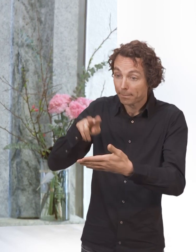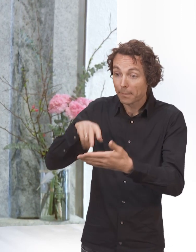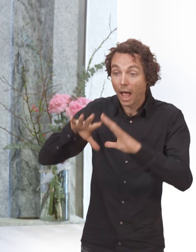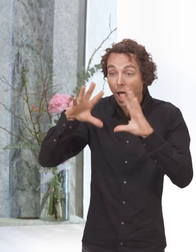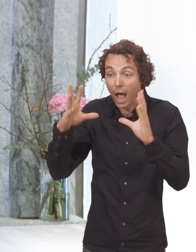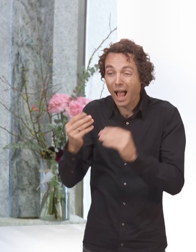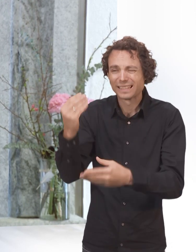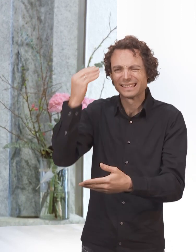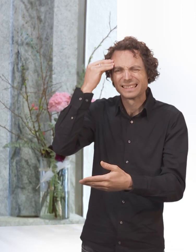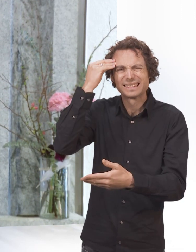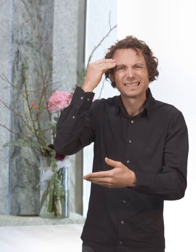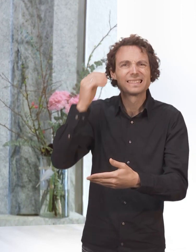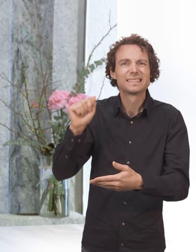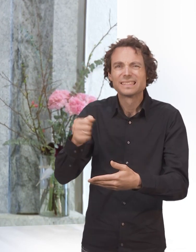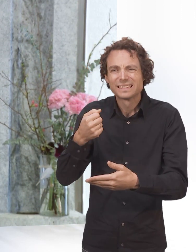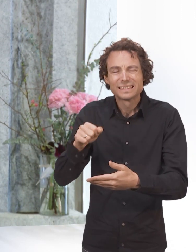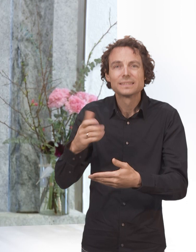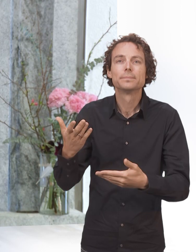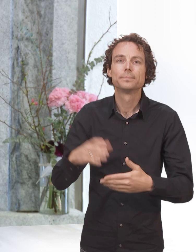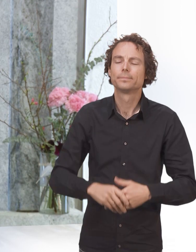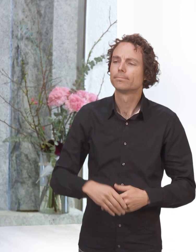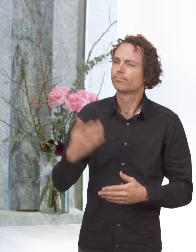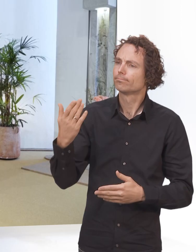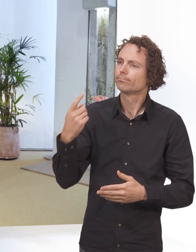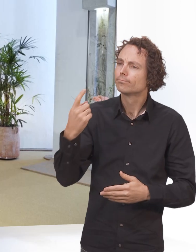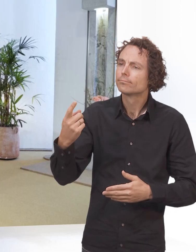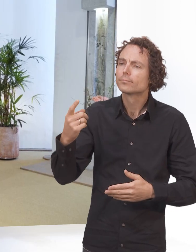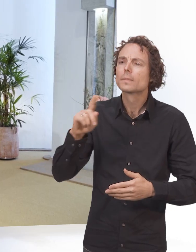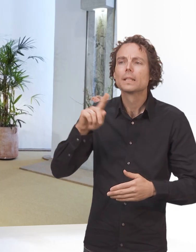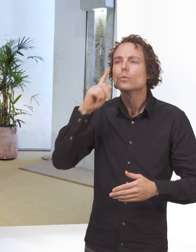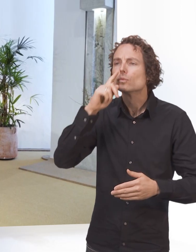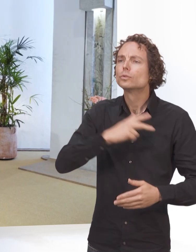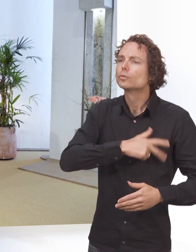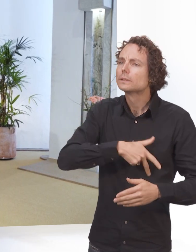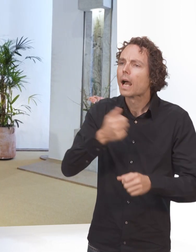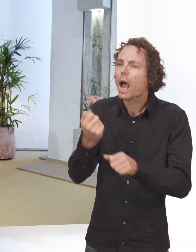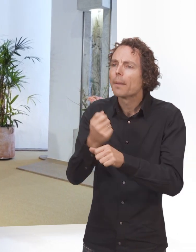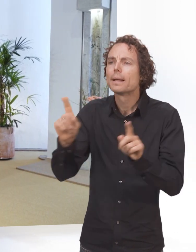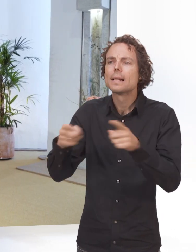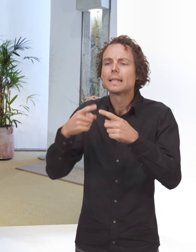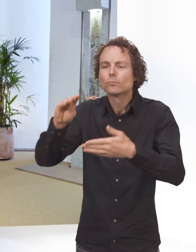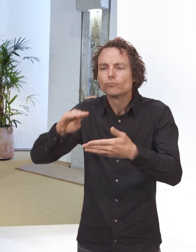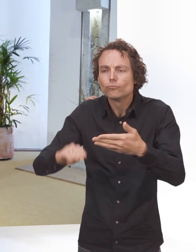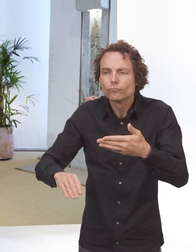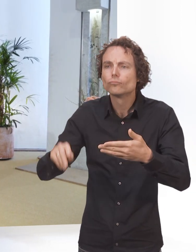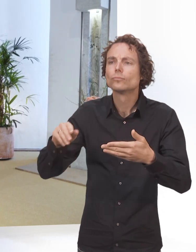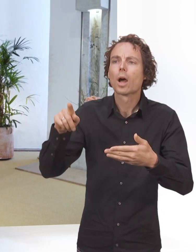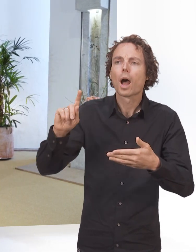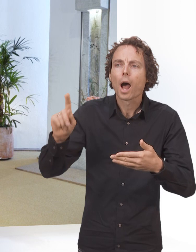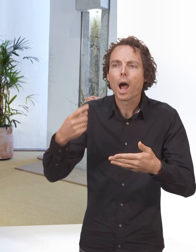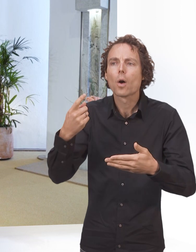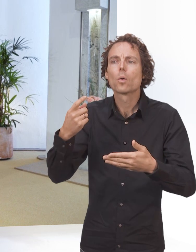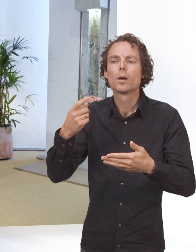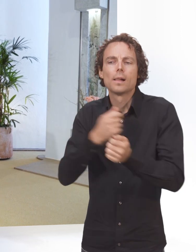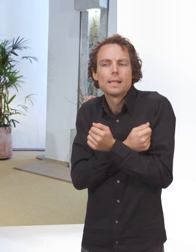mir gar nicht alles auswendig behalten. Er ist nicht nur Sozialarbeiter und Liedermacher, er ist nicht nur